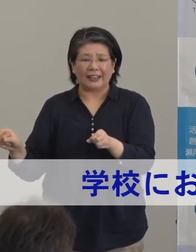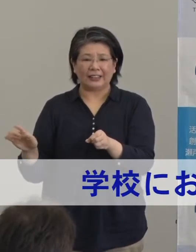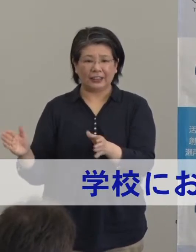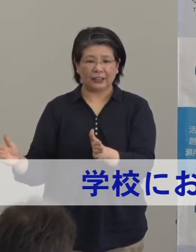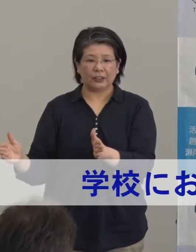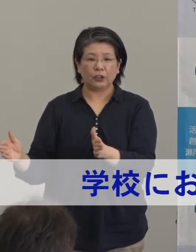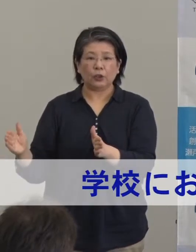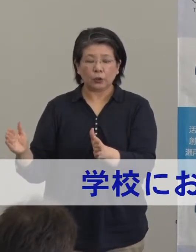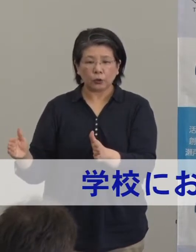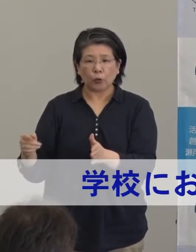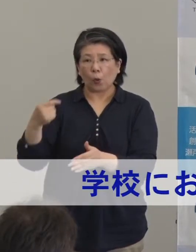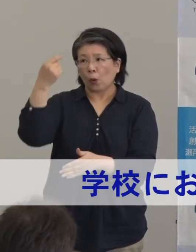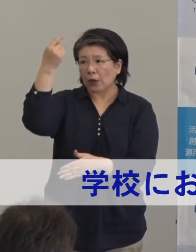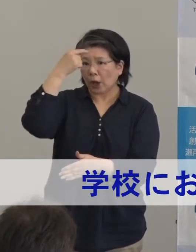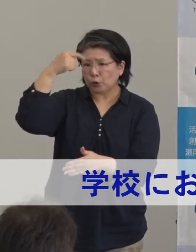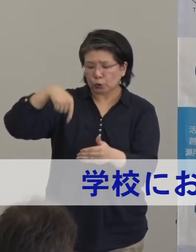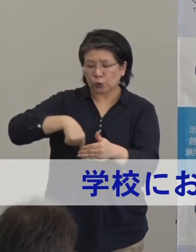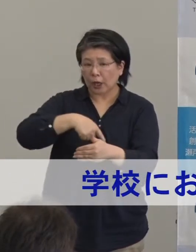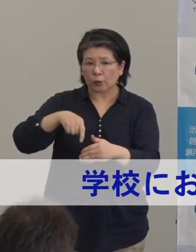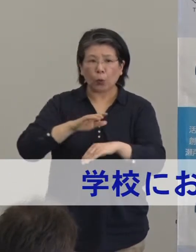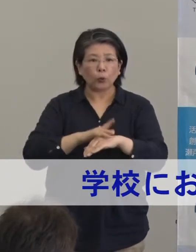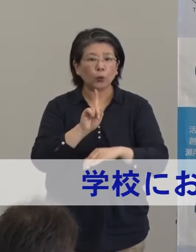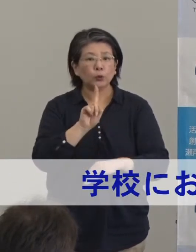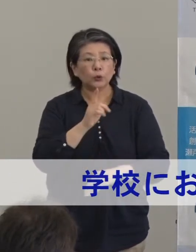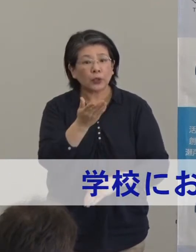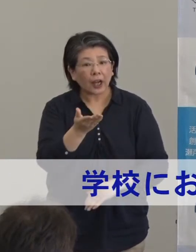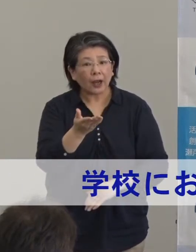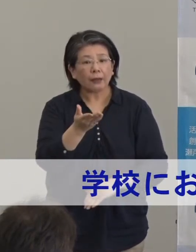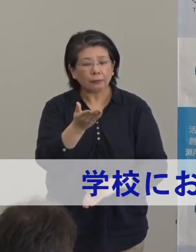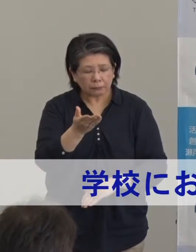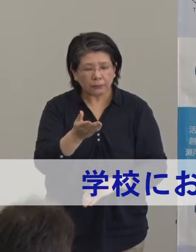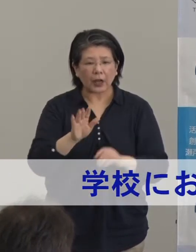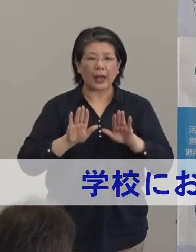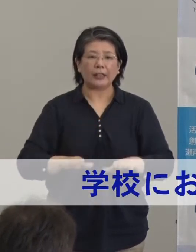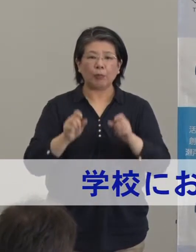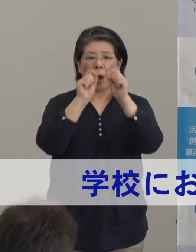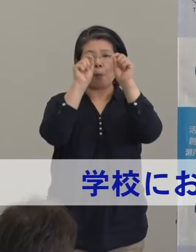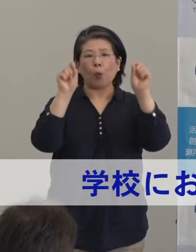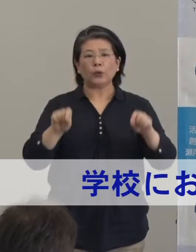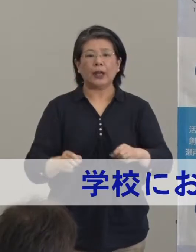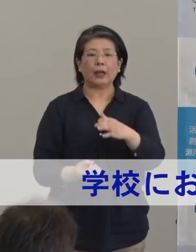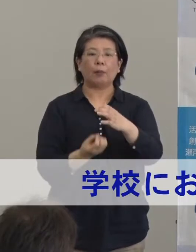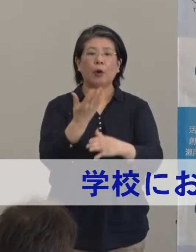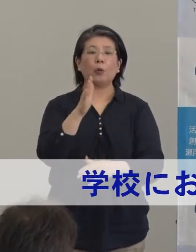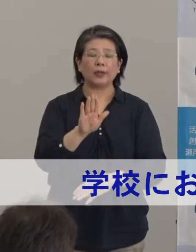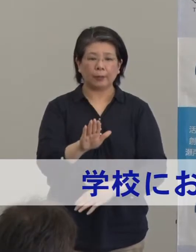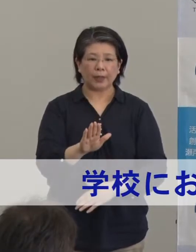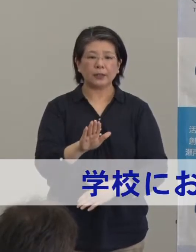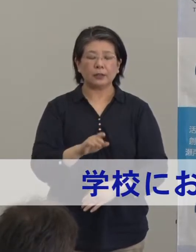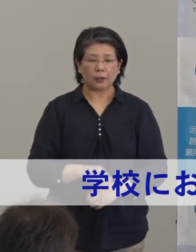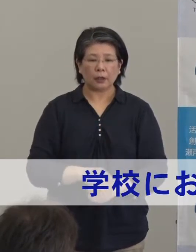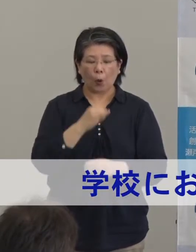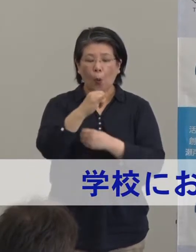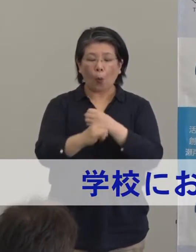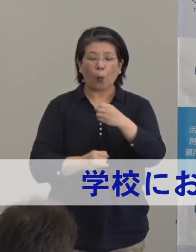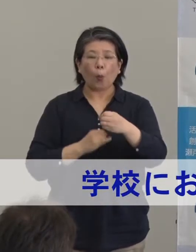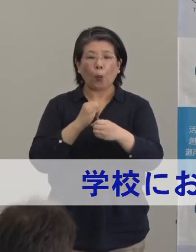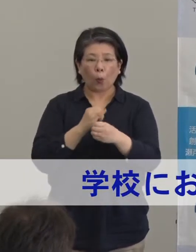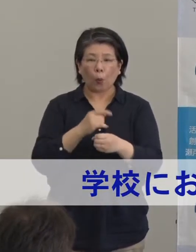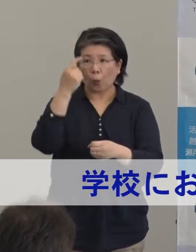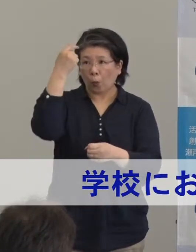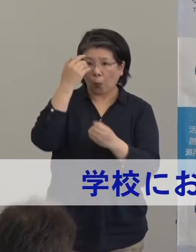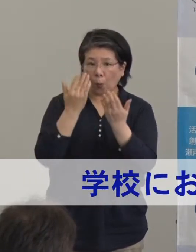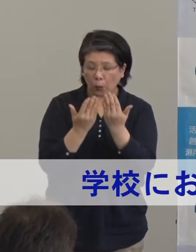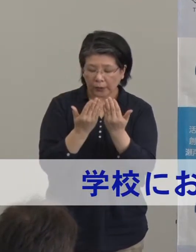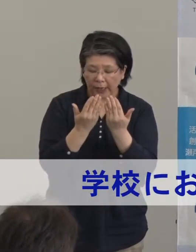の学習をどうするんだということが非常に大きな問題となって、そういう中でオンライン授業というものが注